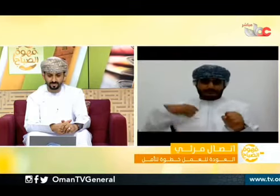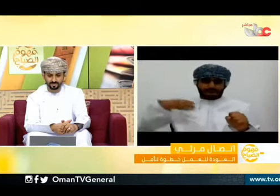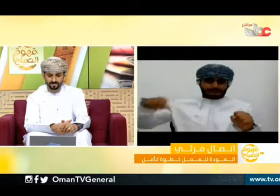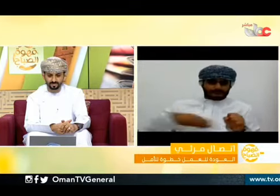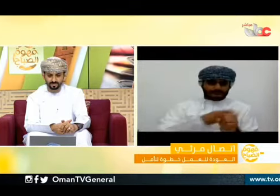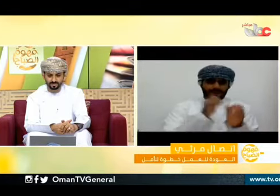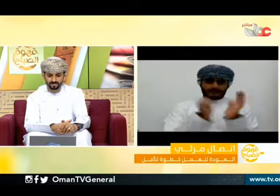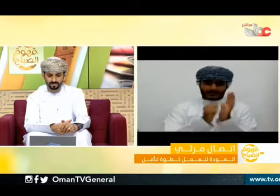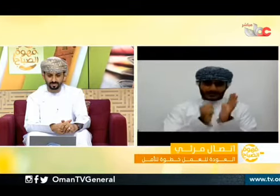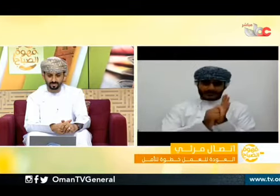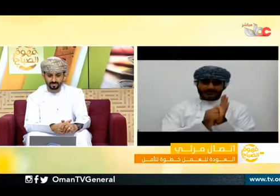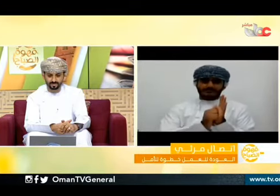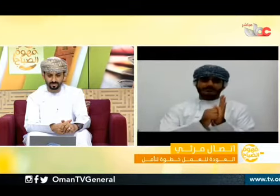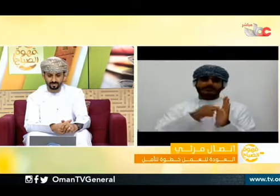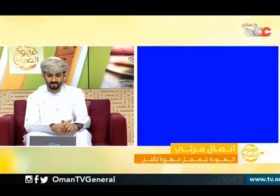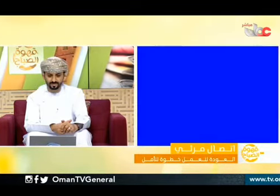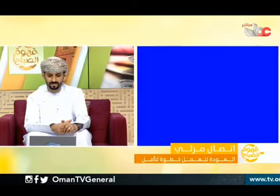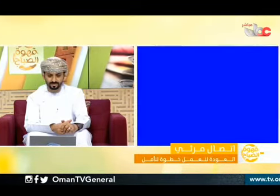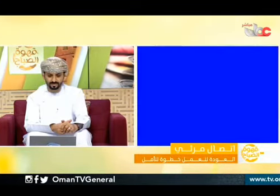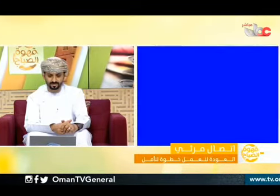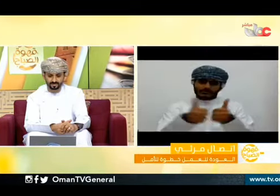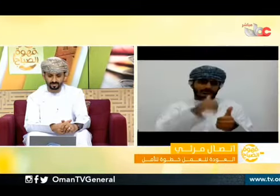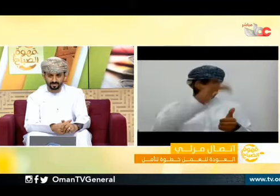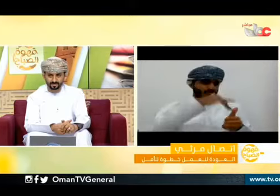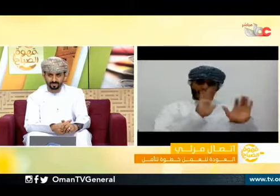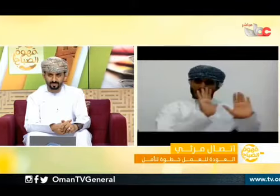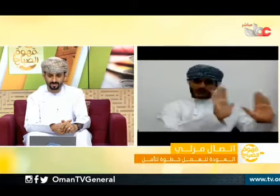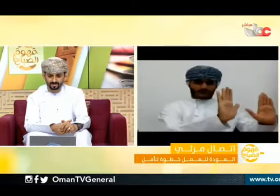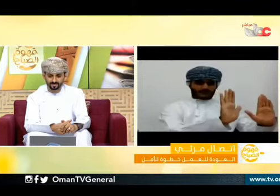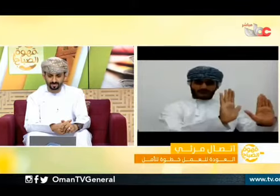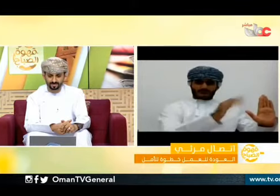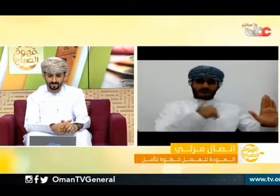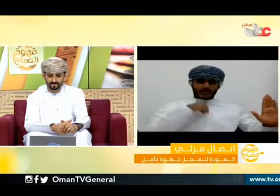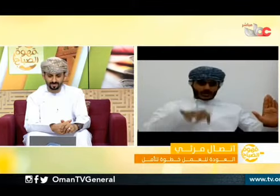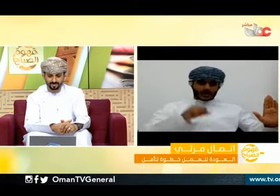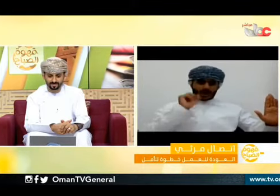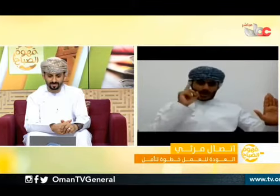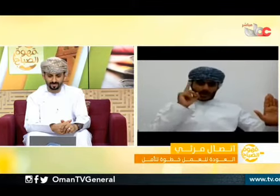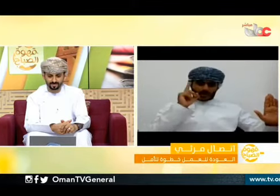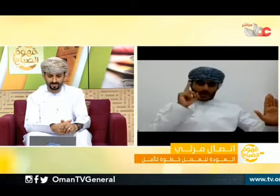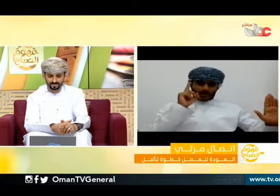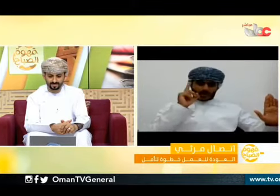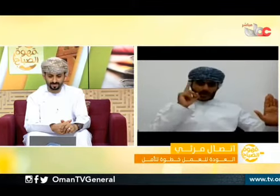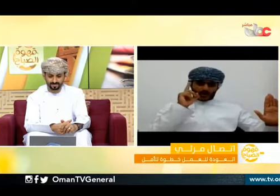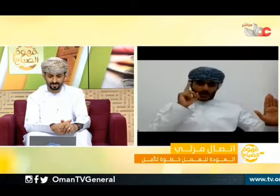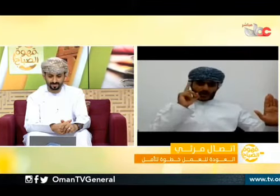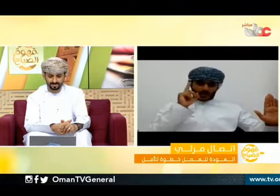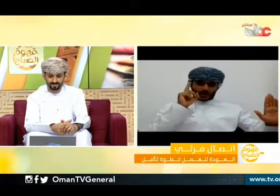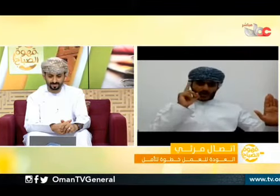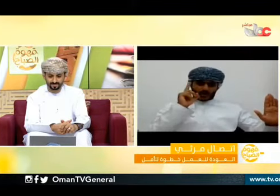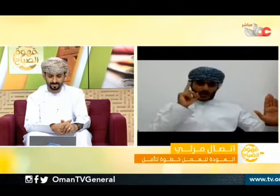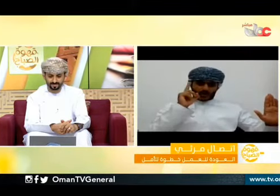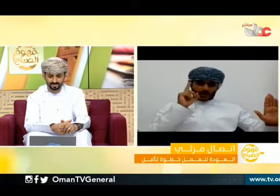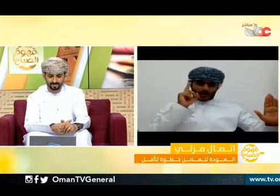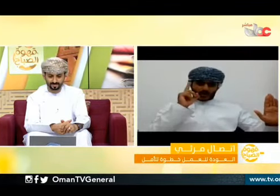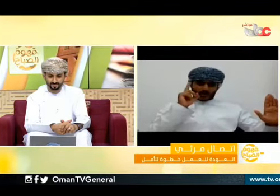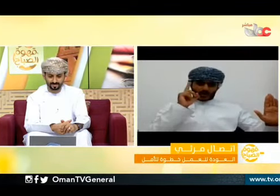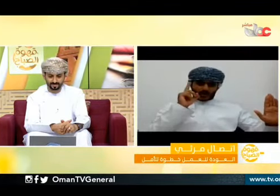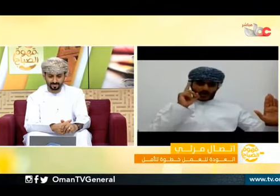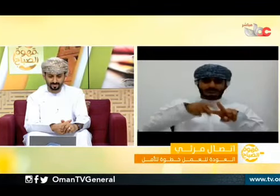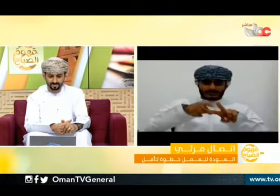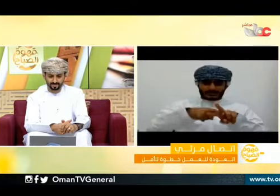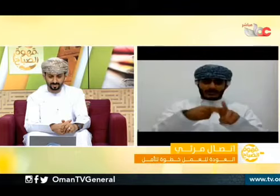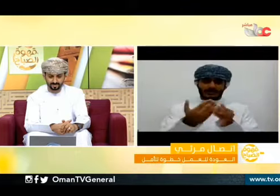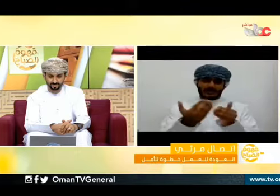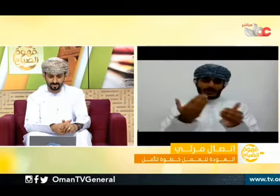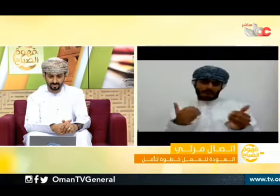السيارة أدوات وما شابه ذلك، فلابد أن أنا أعكم ونظف يدي من أول وجديد، وبعدها أجلس